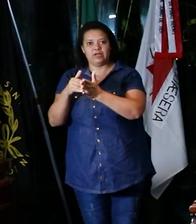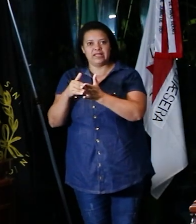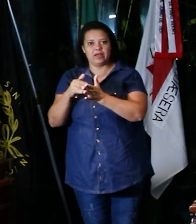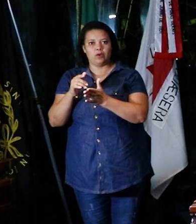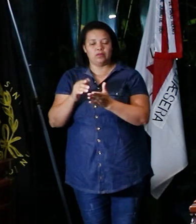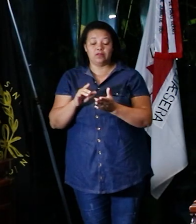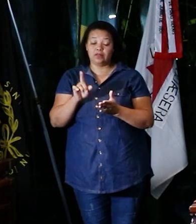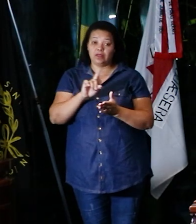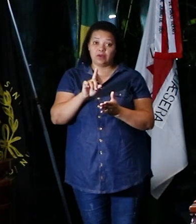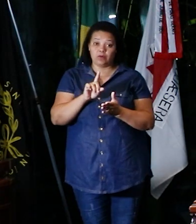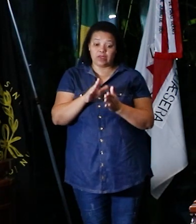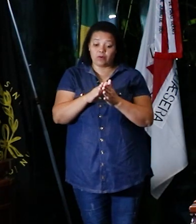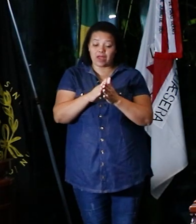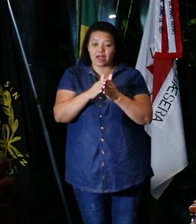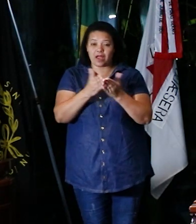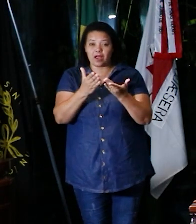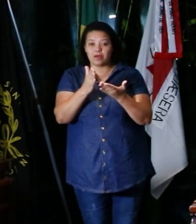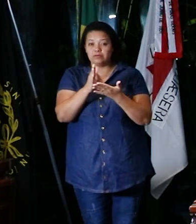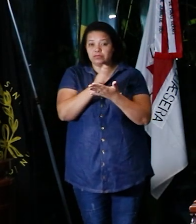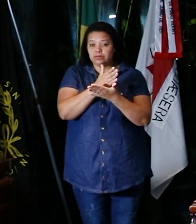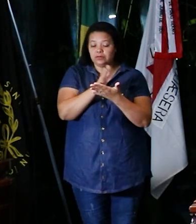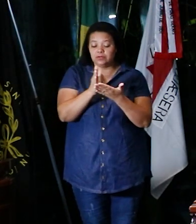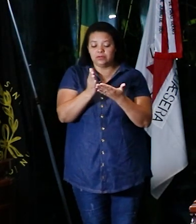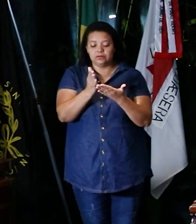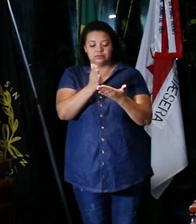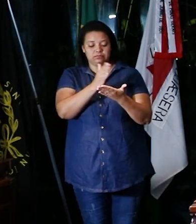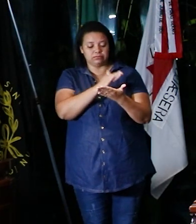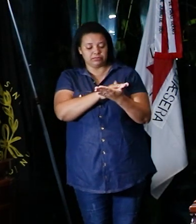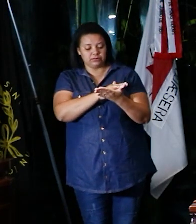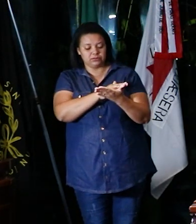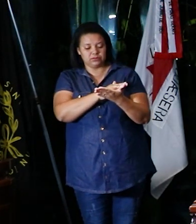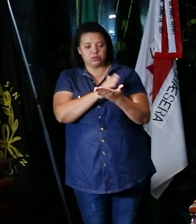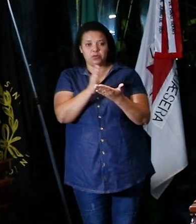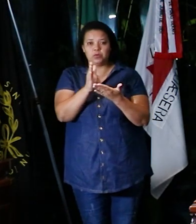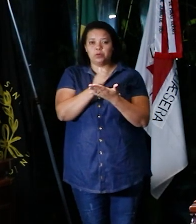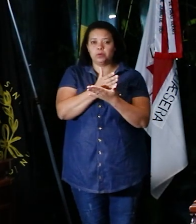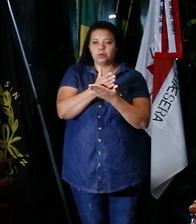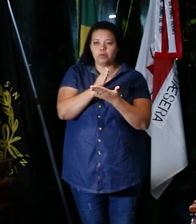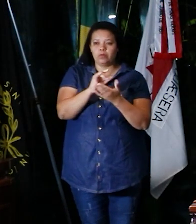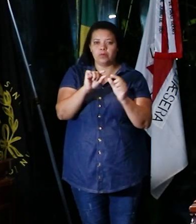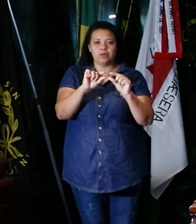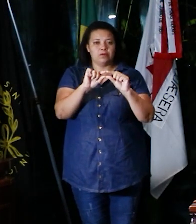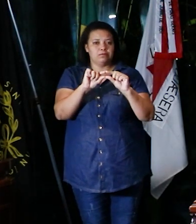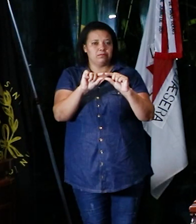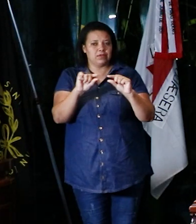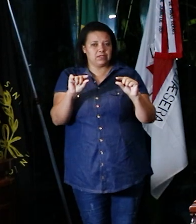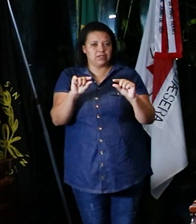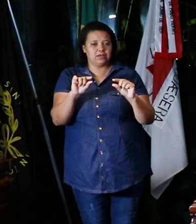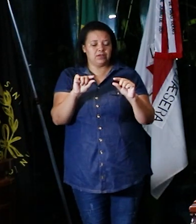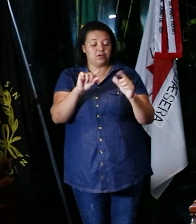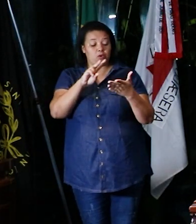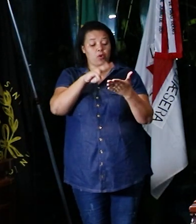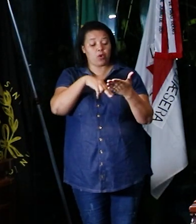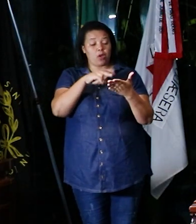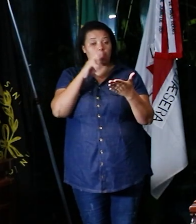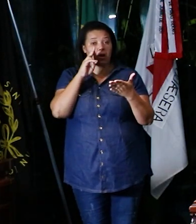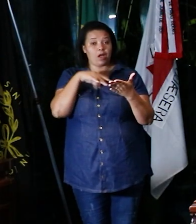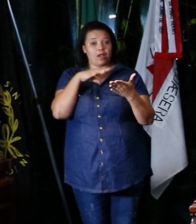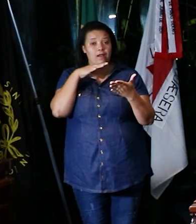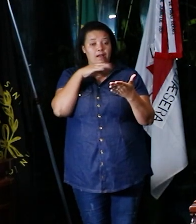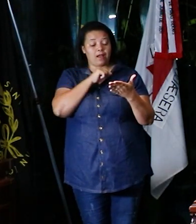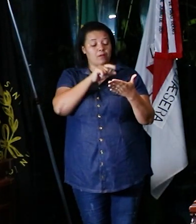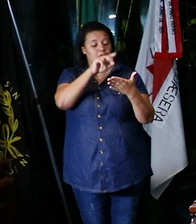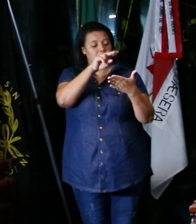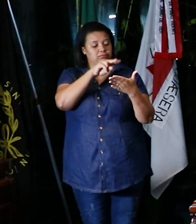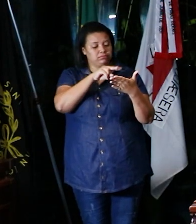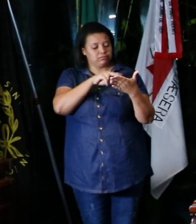sempre abro ao acaso, leio uma página, uma outra, umas linhas, passo os olhos no índice